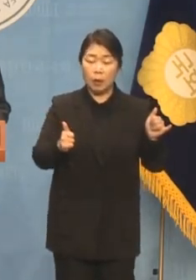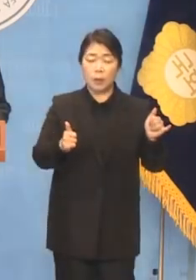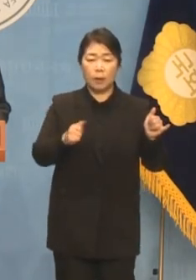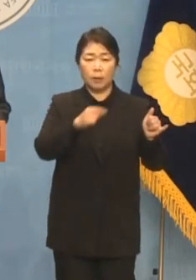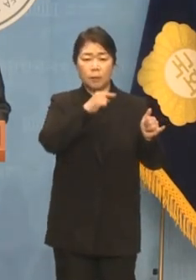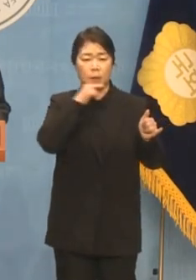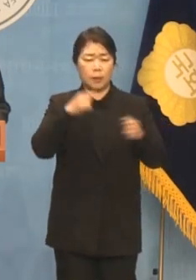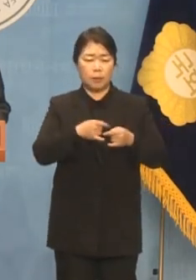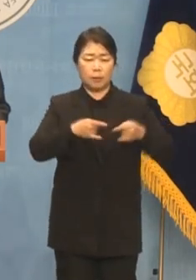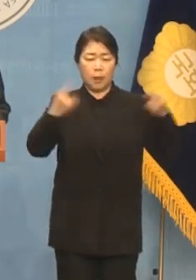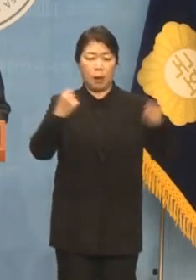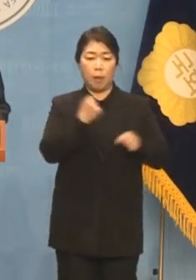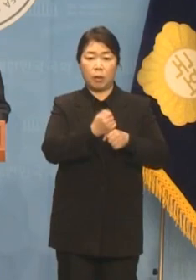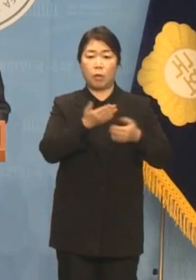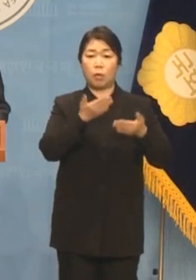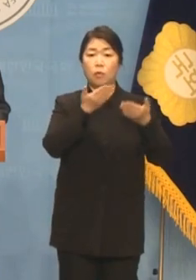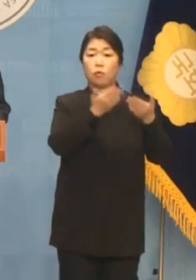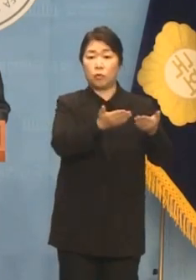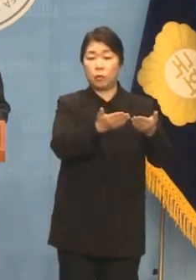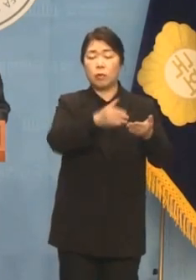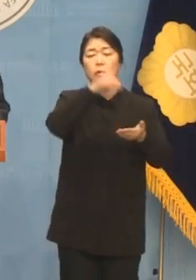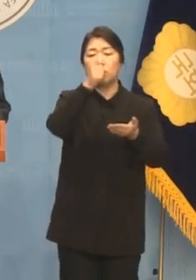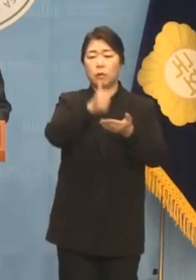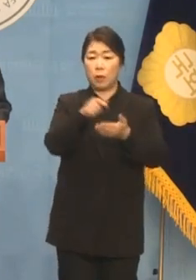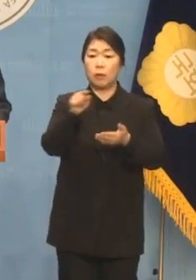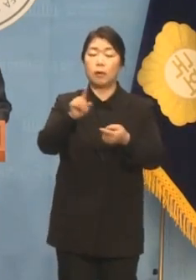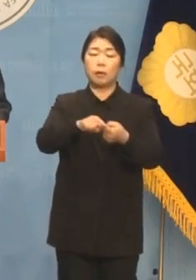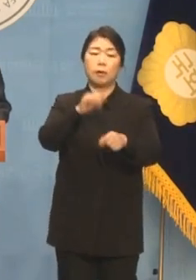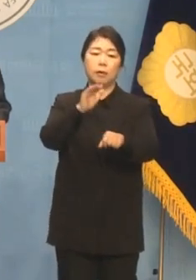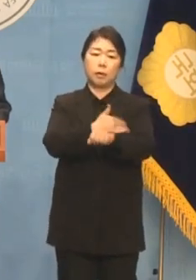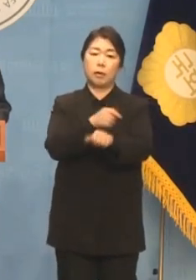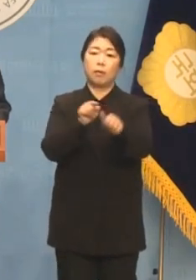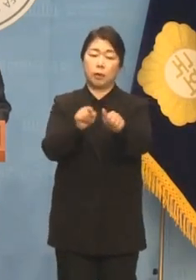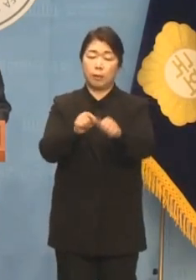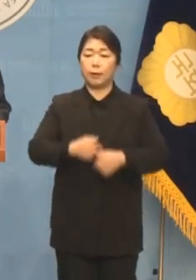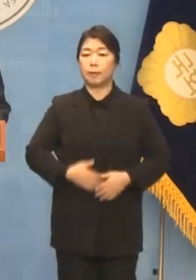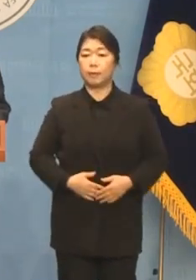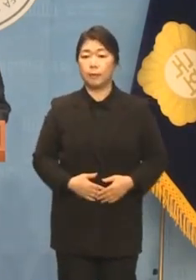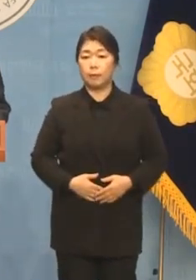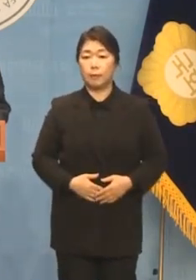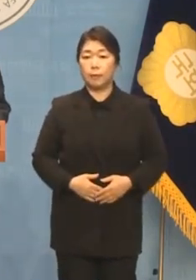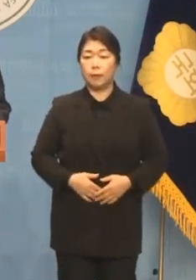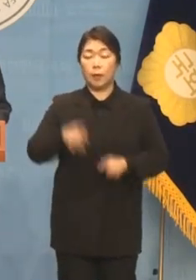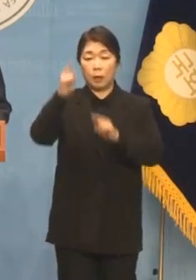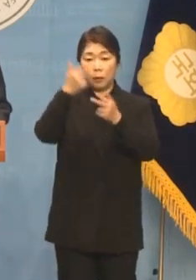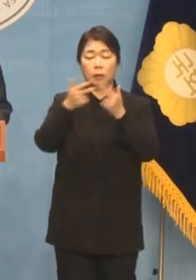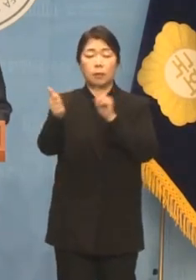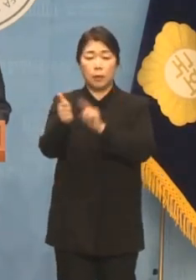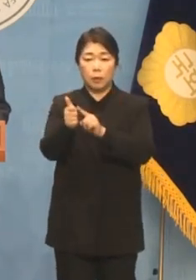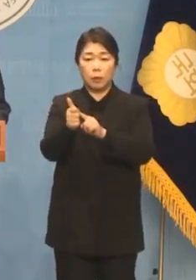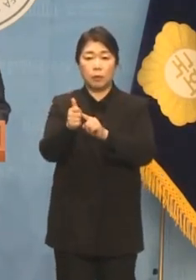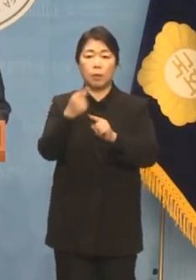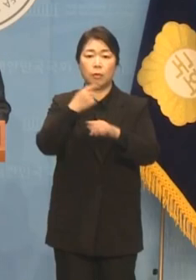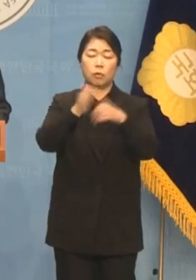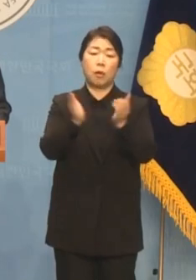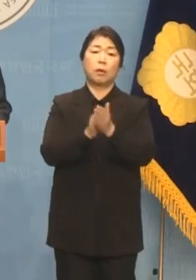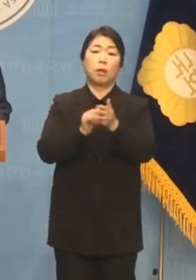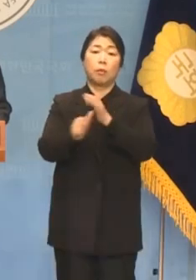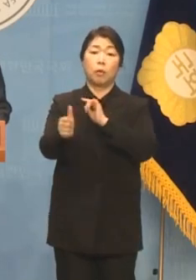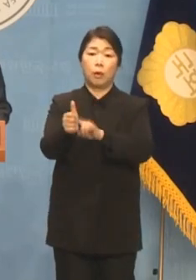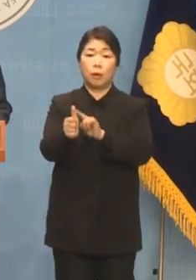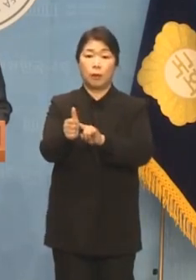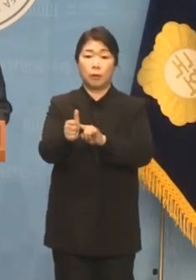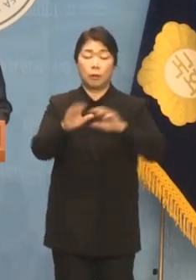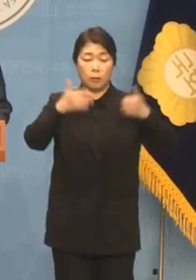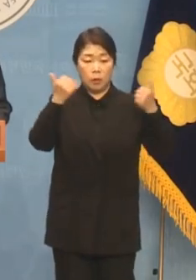원제를 제하여 마땅합니다 이재명 민주당 대표가 총선을 앞두고